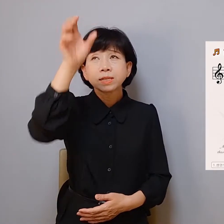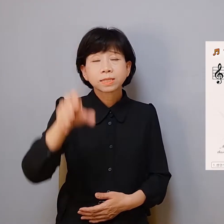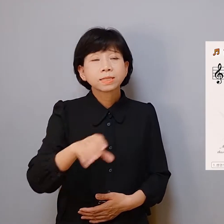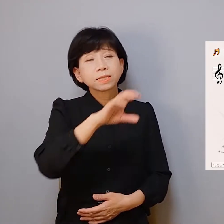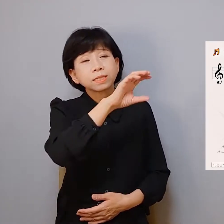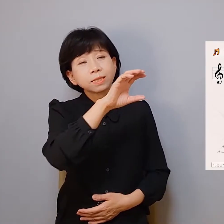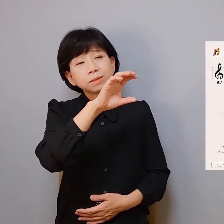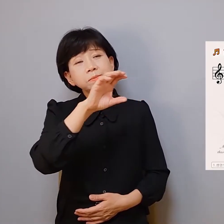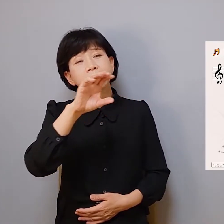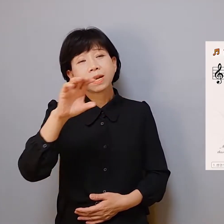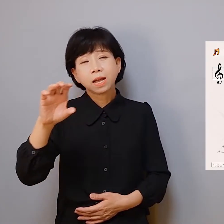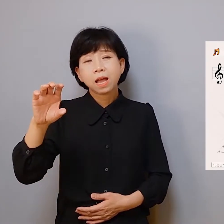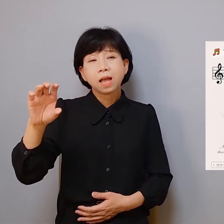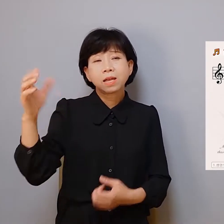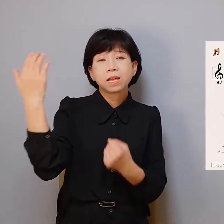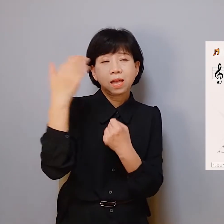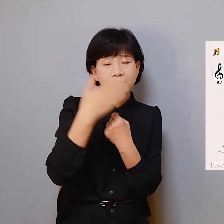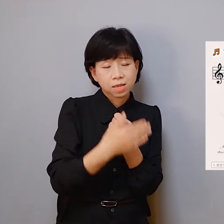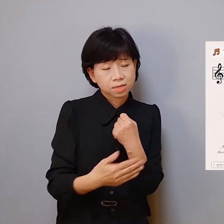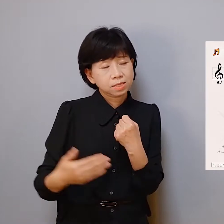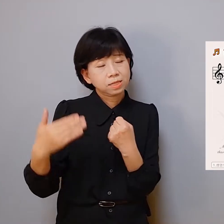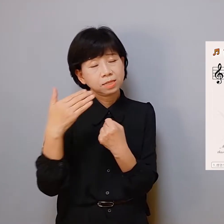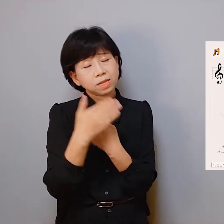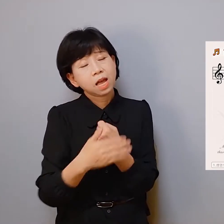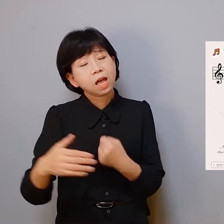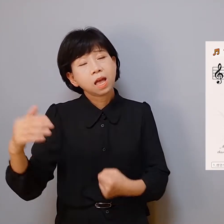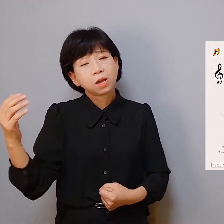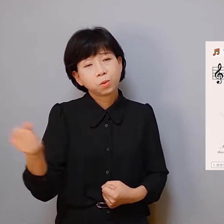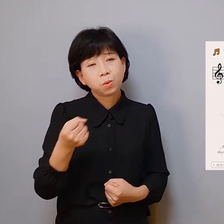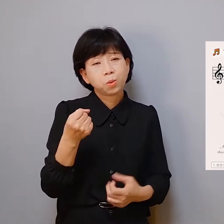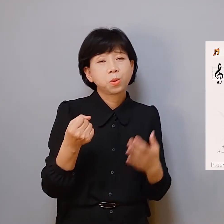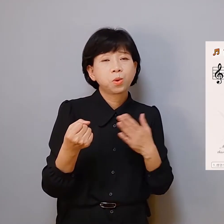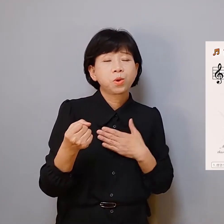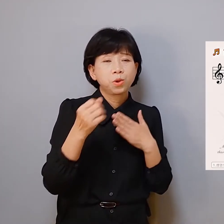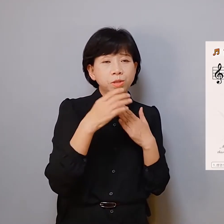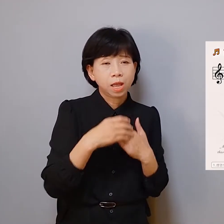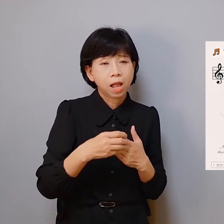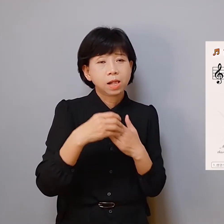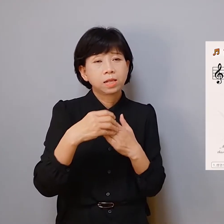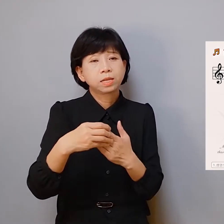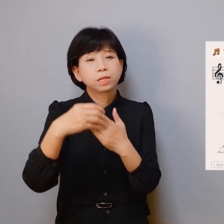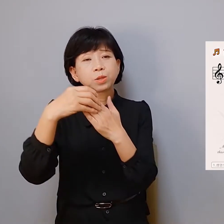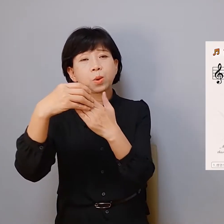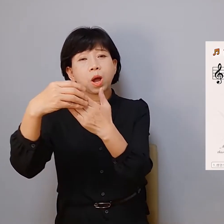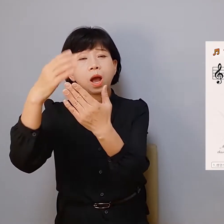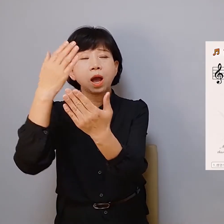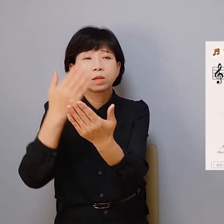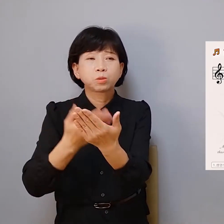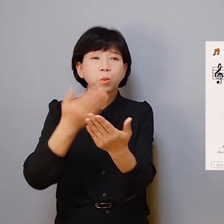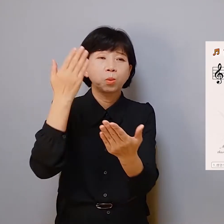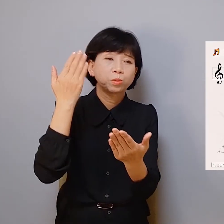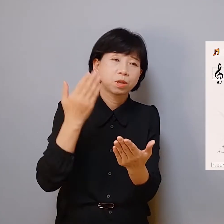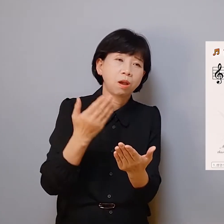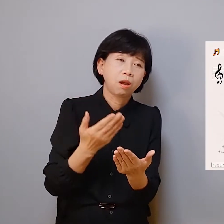하시고 그 십자가의 은혜로 날